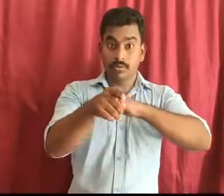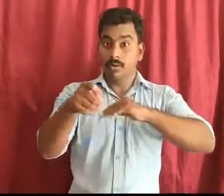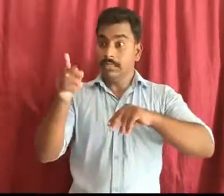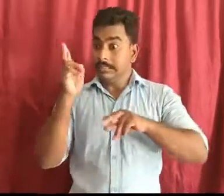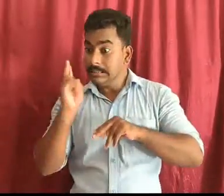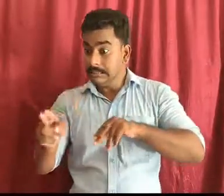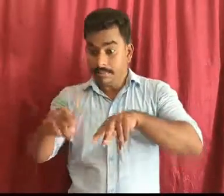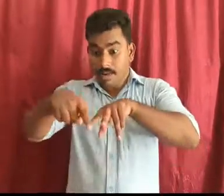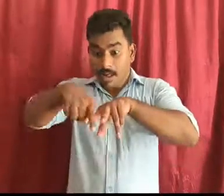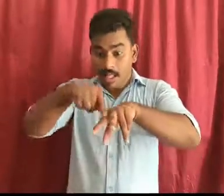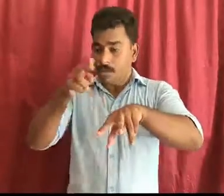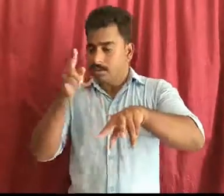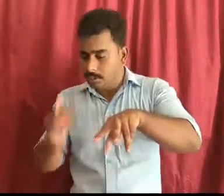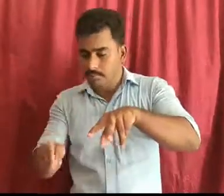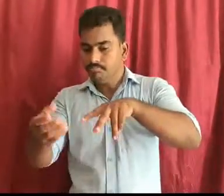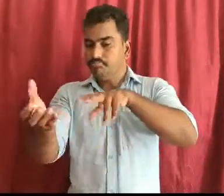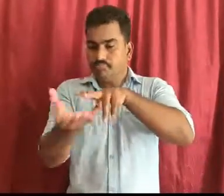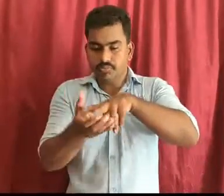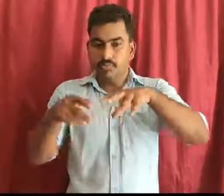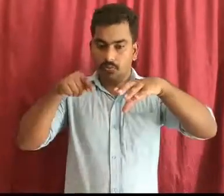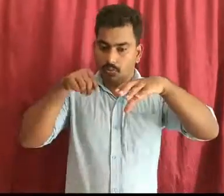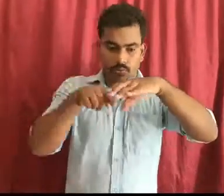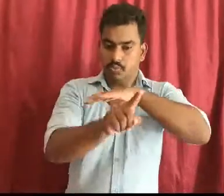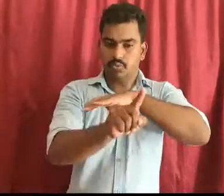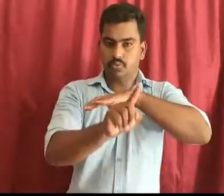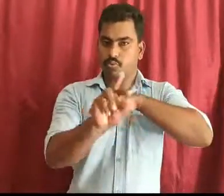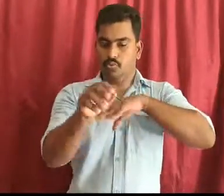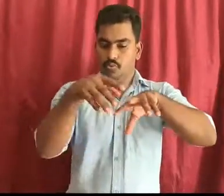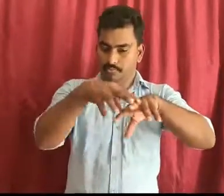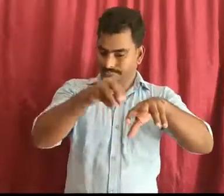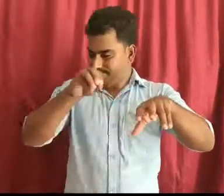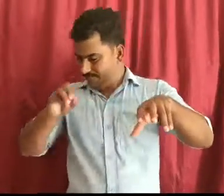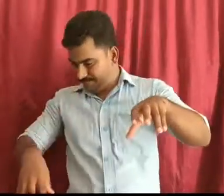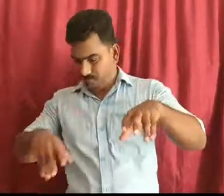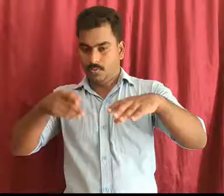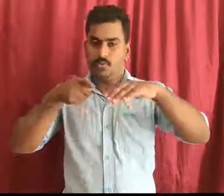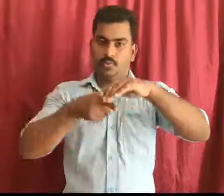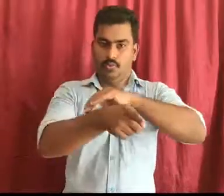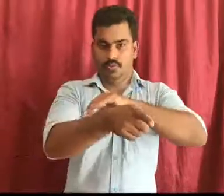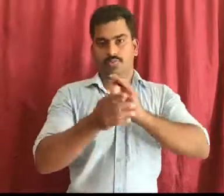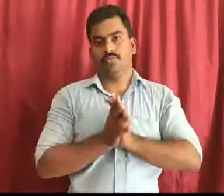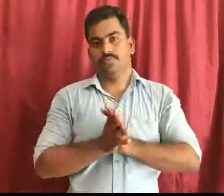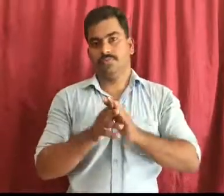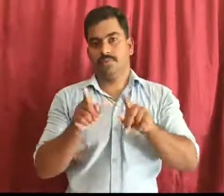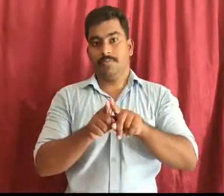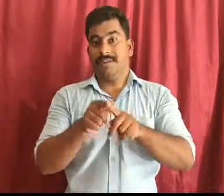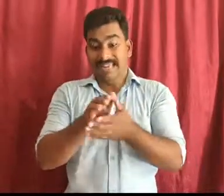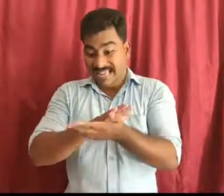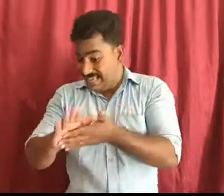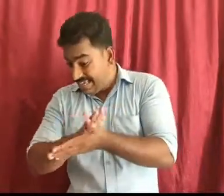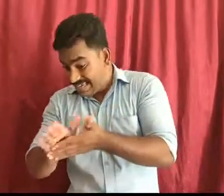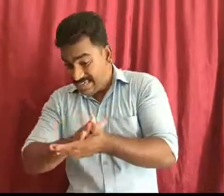ഓരോ തവണയും ഭക്ഷണം കഴിച്ചിട്ട് കൈ കഴുകുമ്പോൾ വാഷ് ബേസിനുകൾ വൃത്തിയാക്കാൻ ശ്രദ്ധിക്കുക.